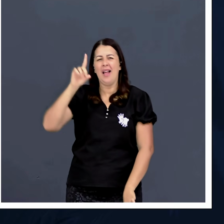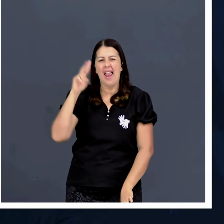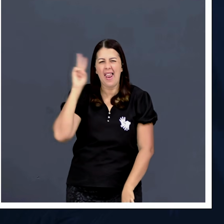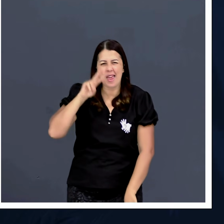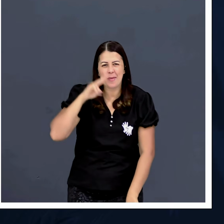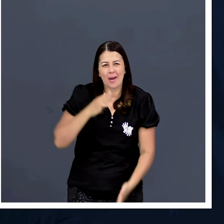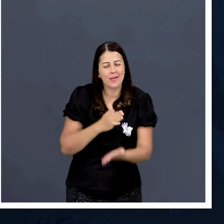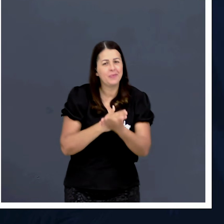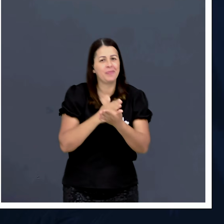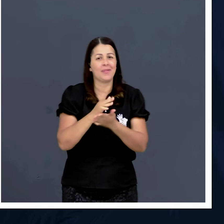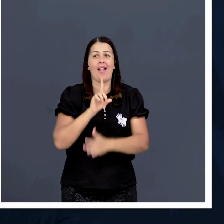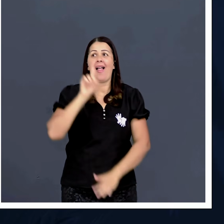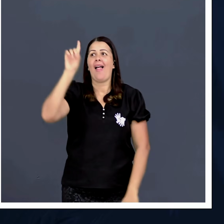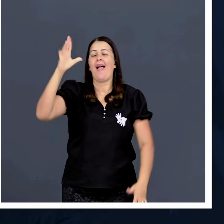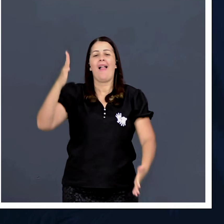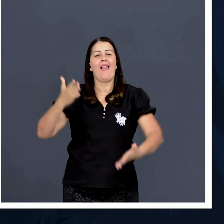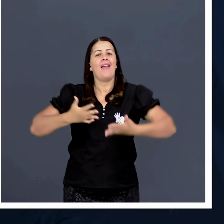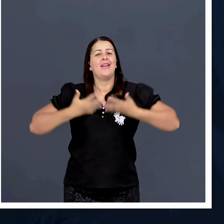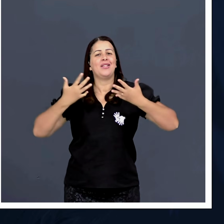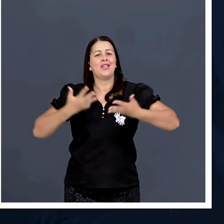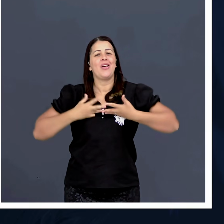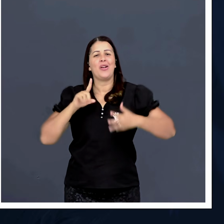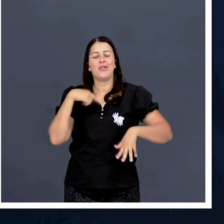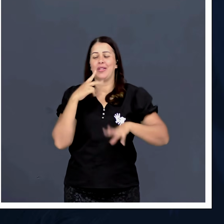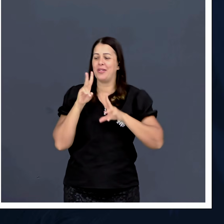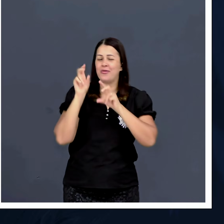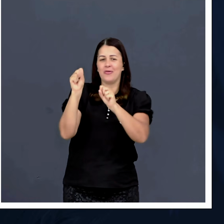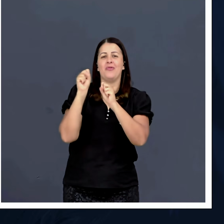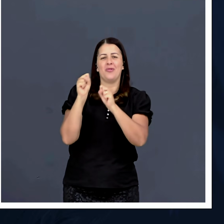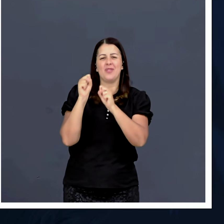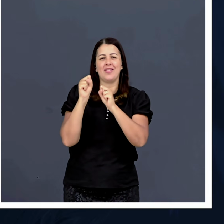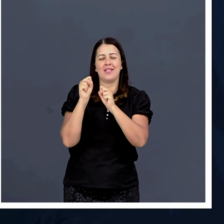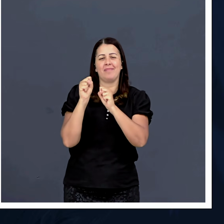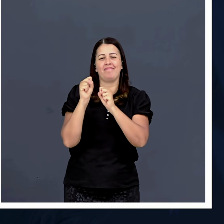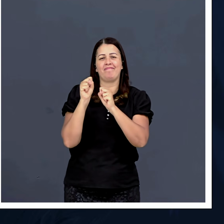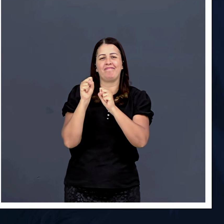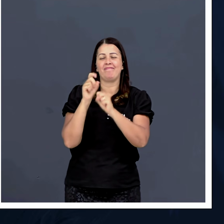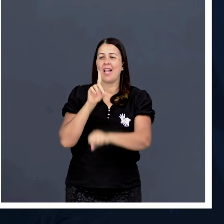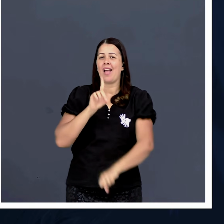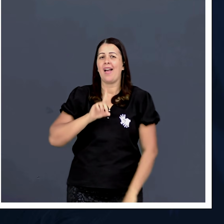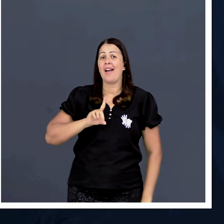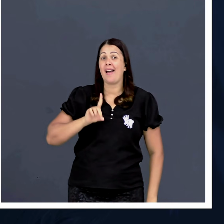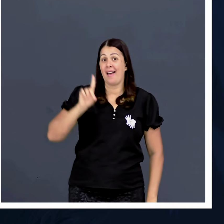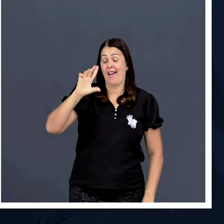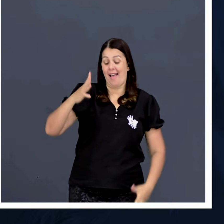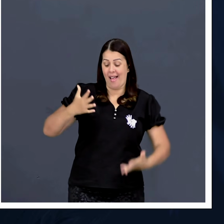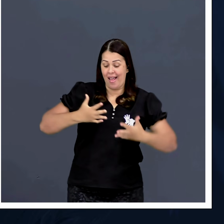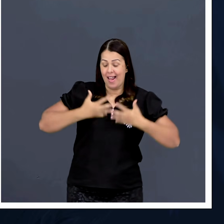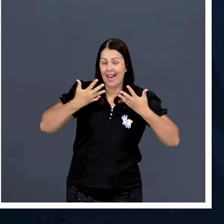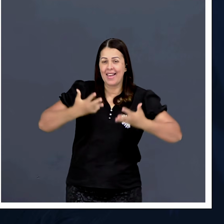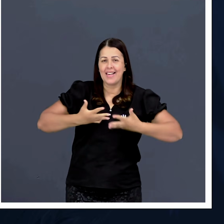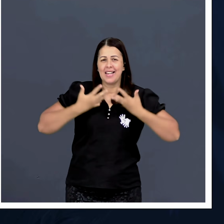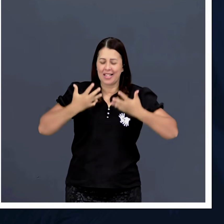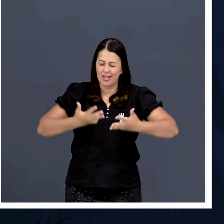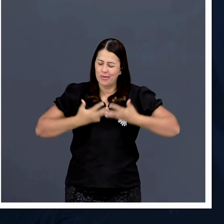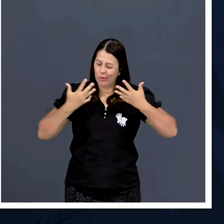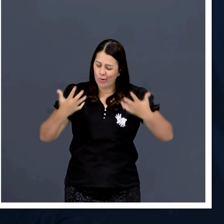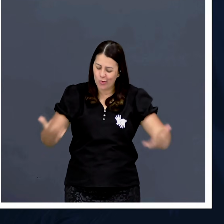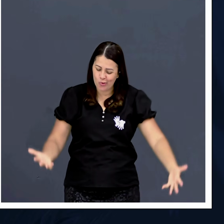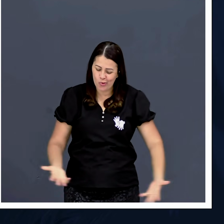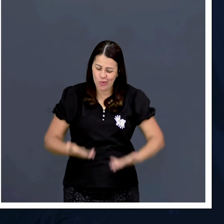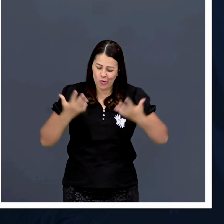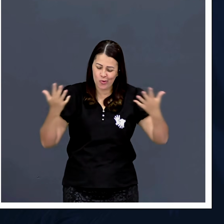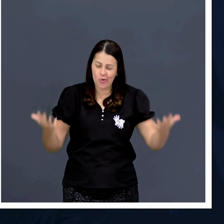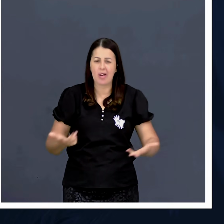disse no início? Ela é a nossa força. A alegria nos move, independente